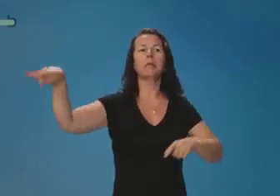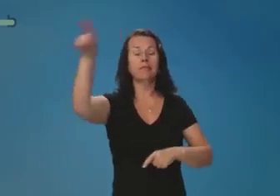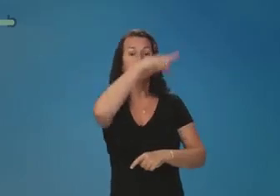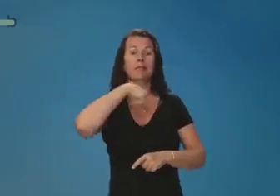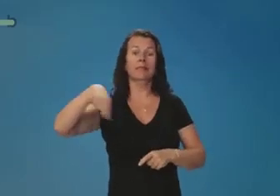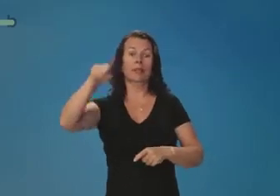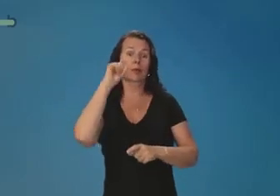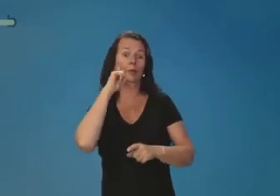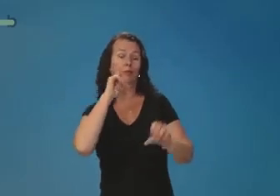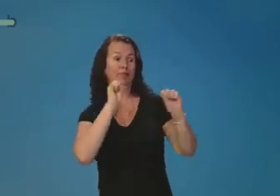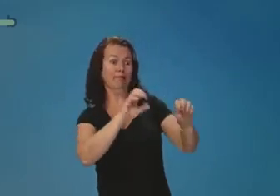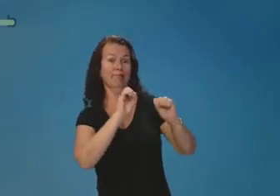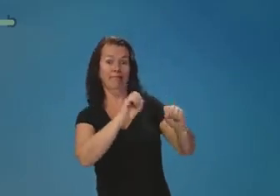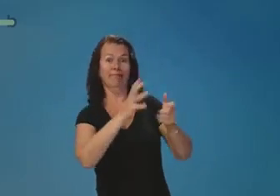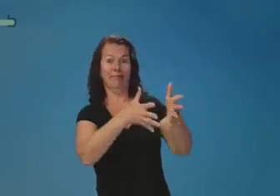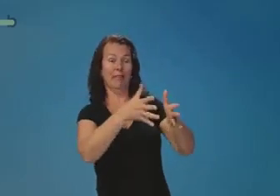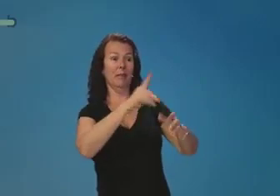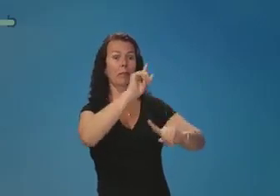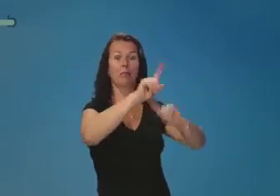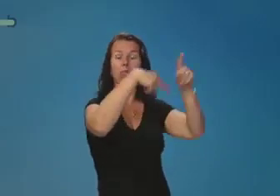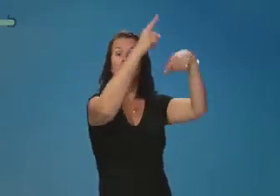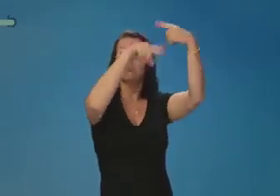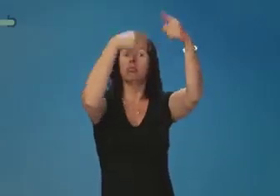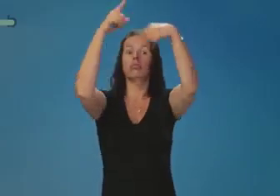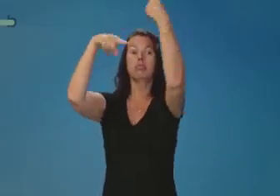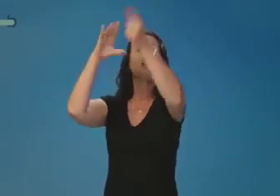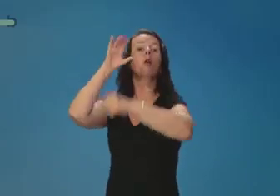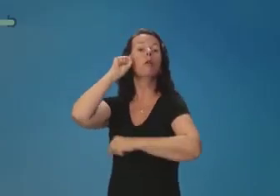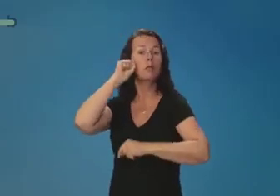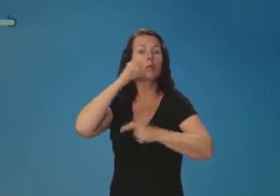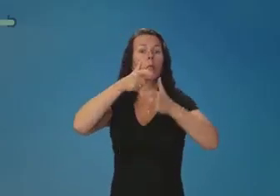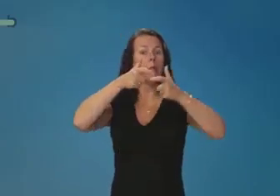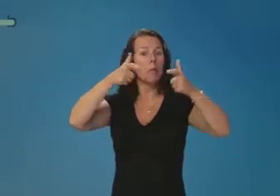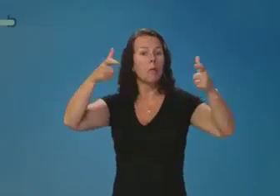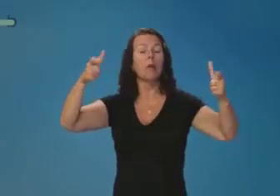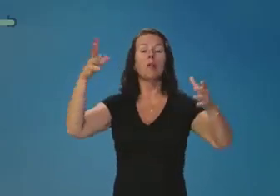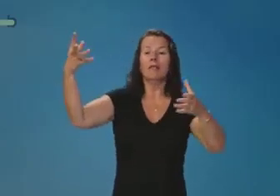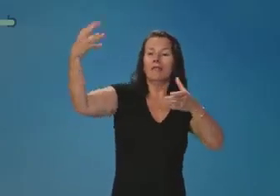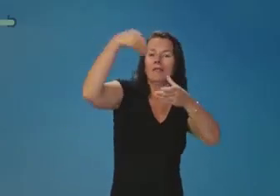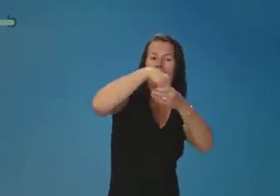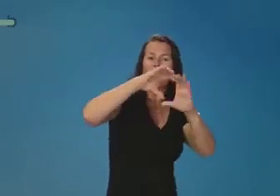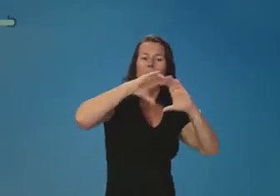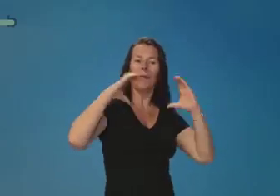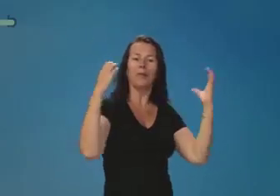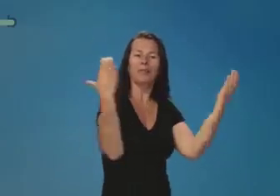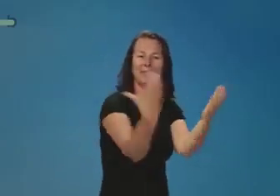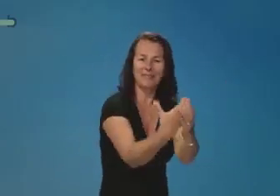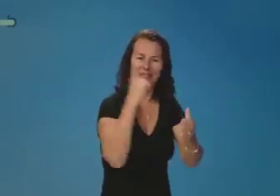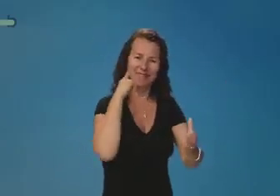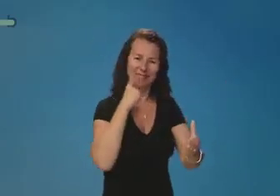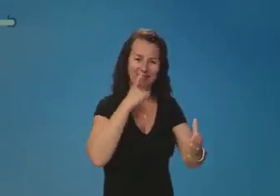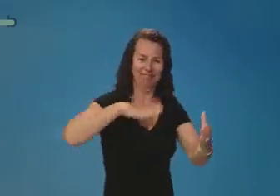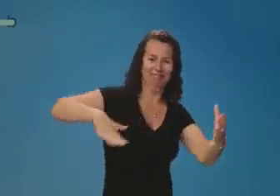dos falantes. Os surdos ensinam a língua de sinais, e assim ela tem se desenvolvido cada vez mais e mais